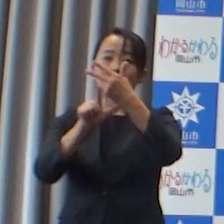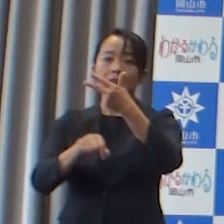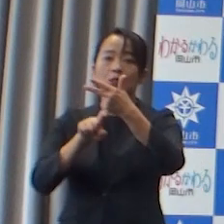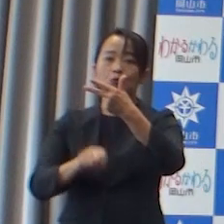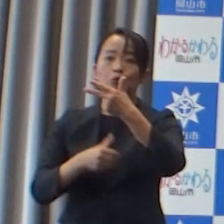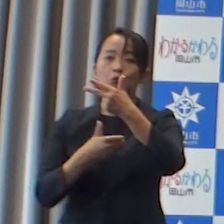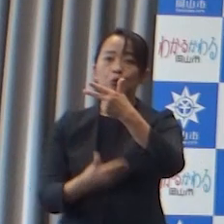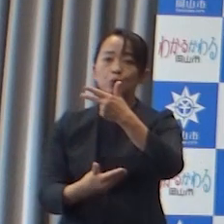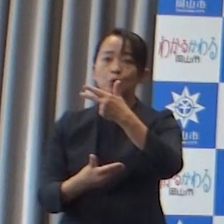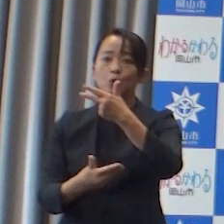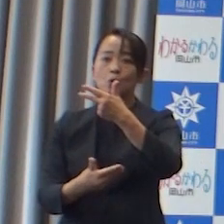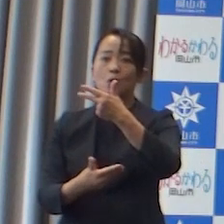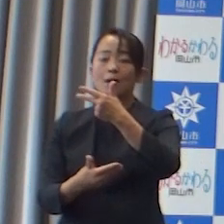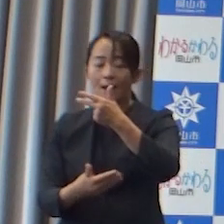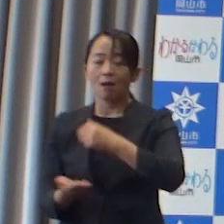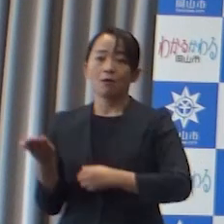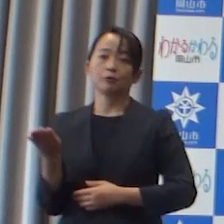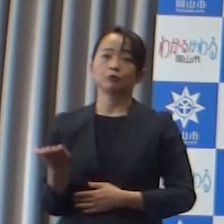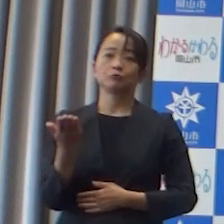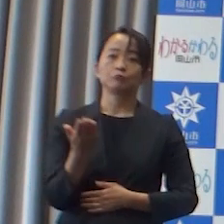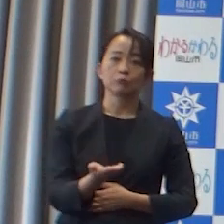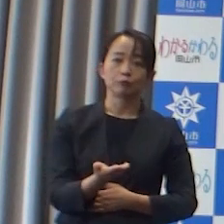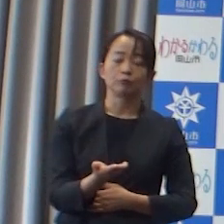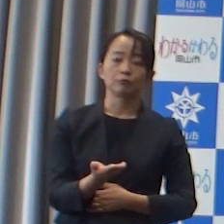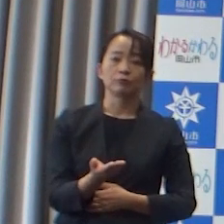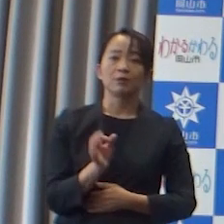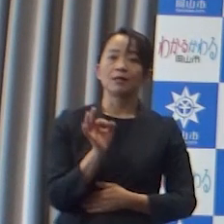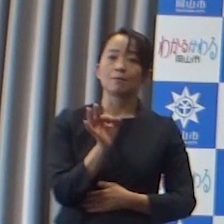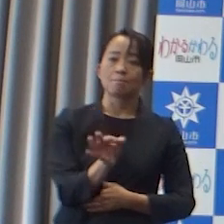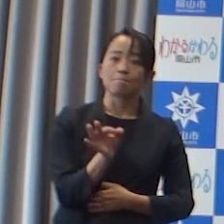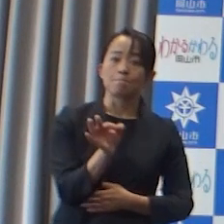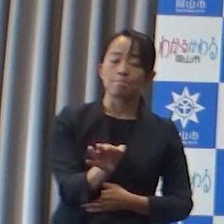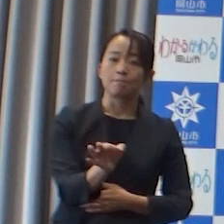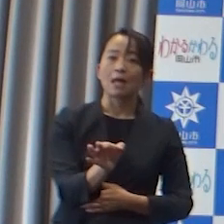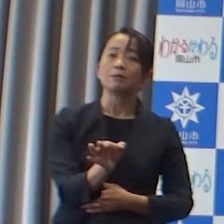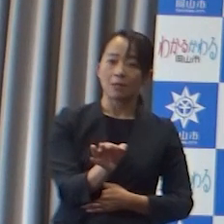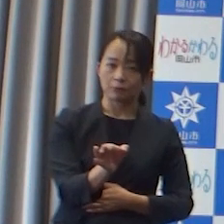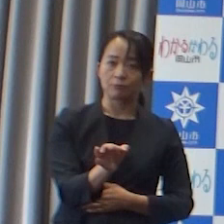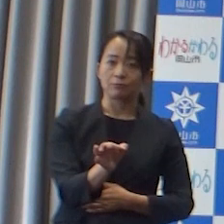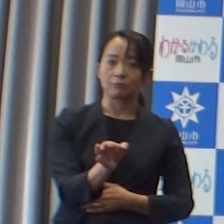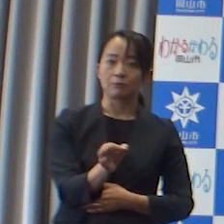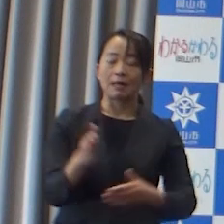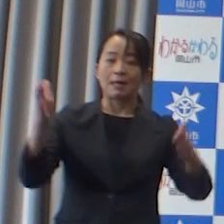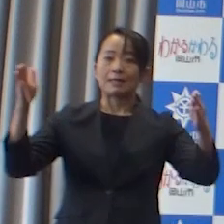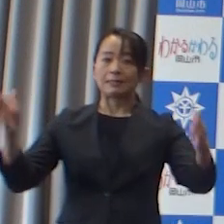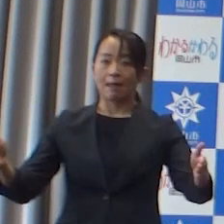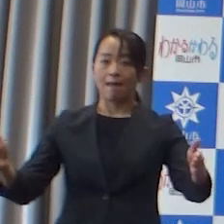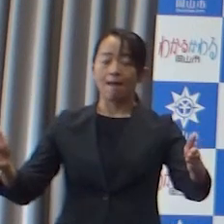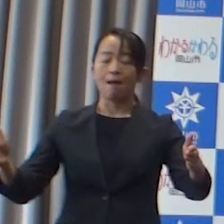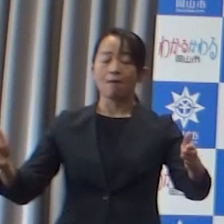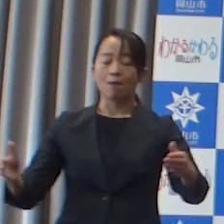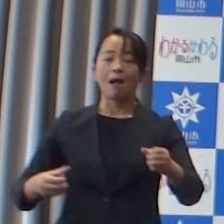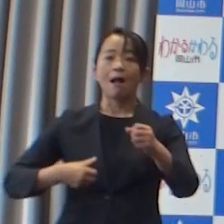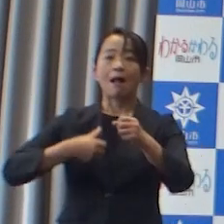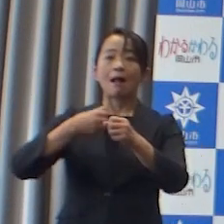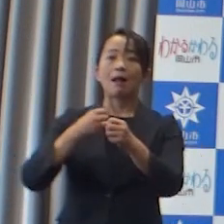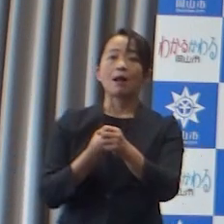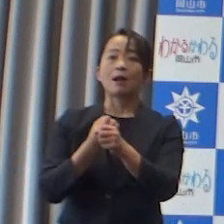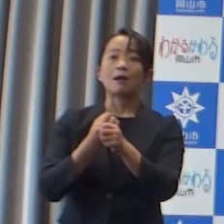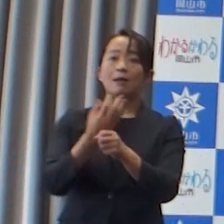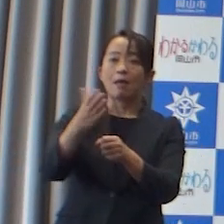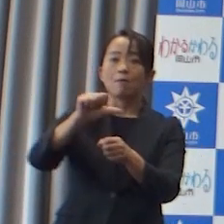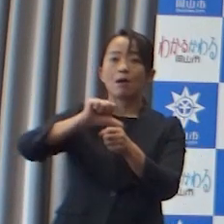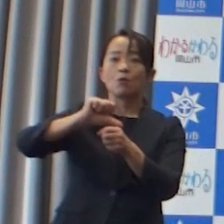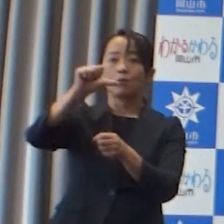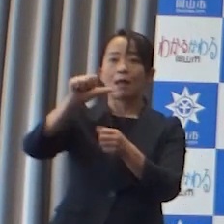随時で、振り込みを行います。申請期限は令和5年9